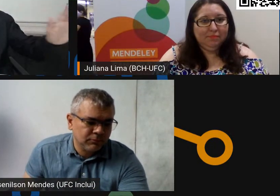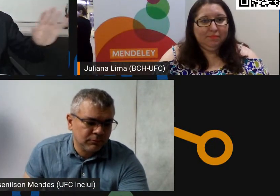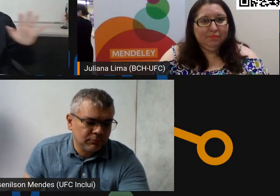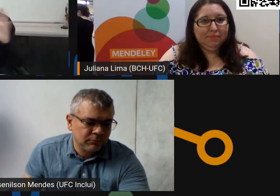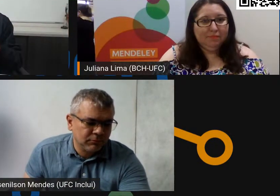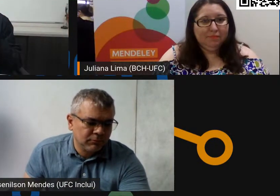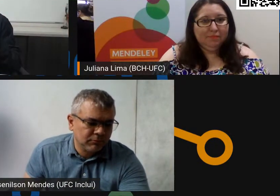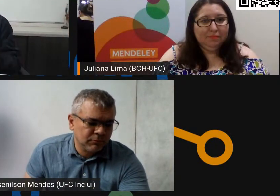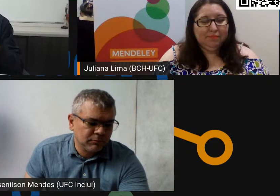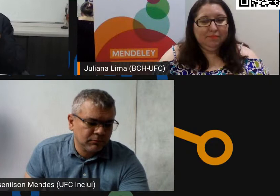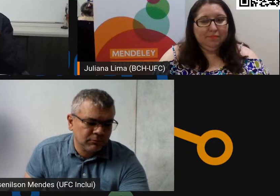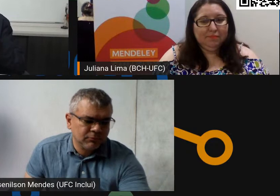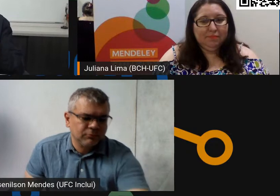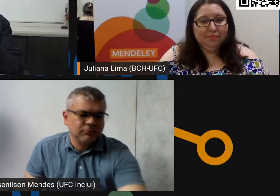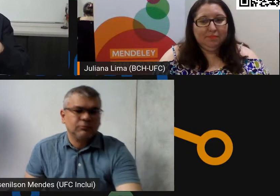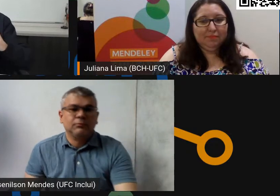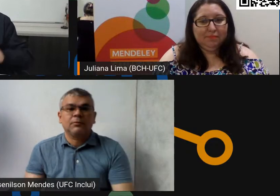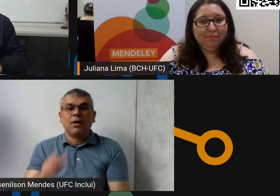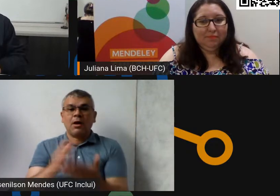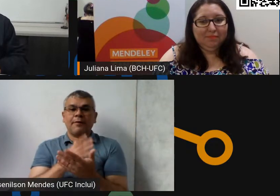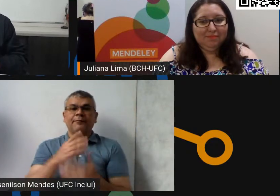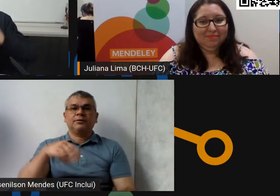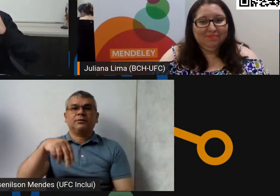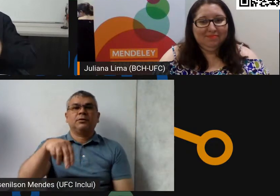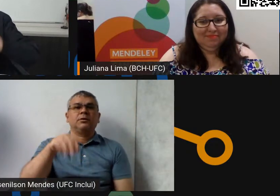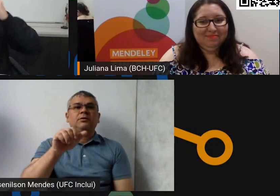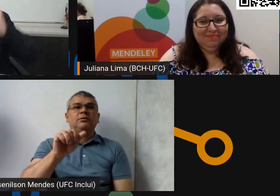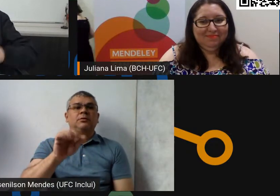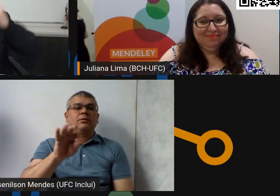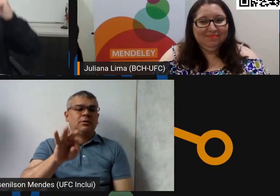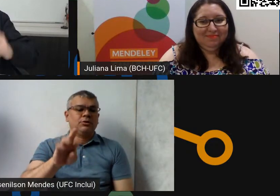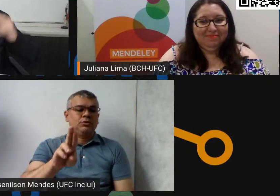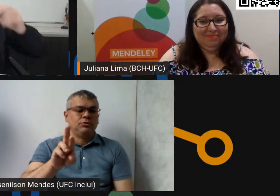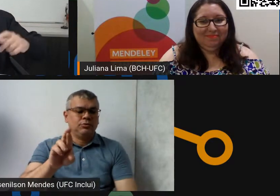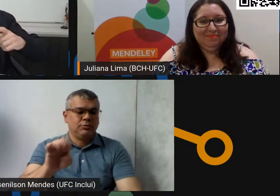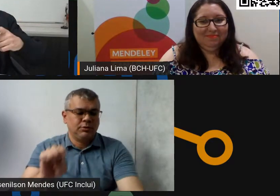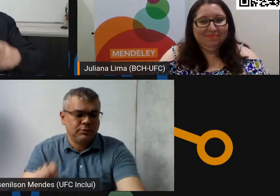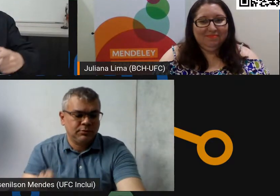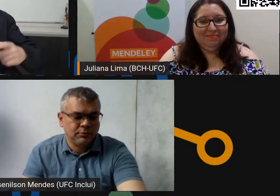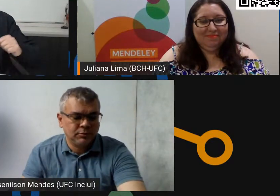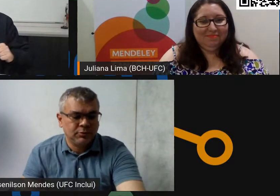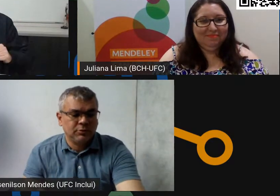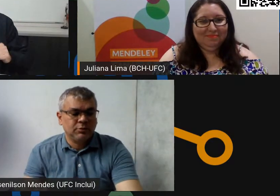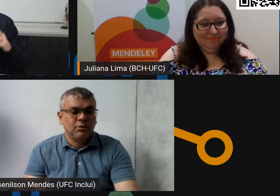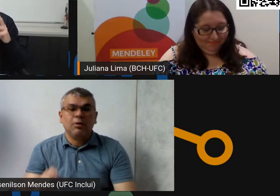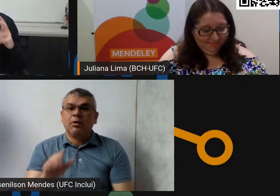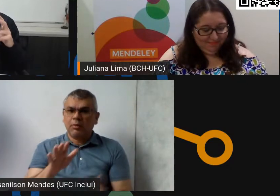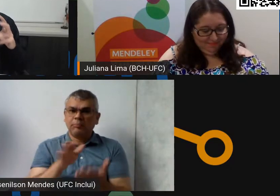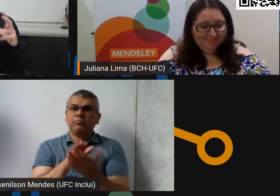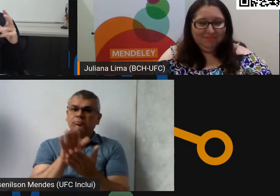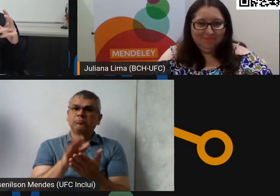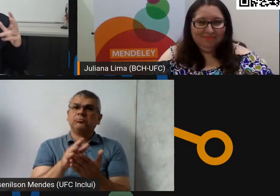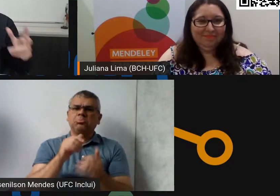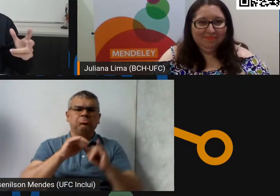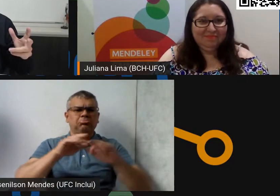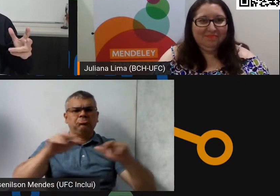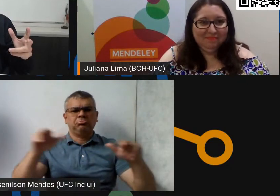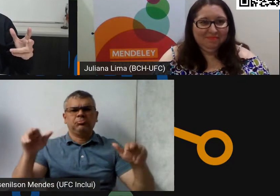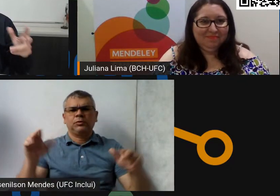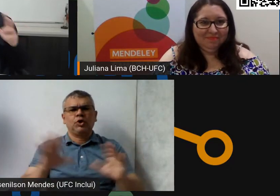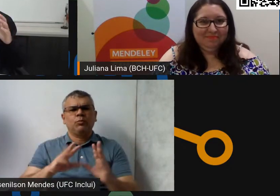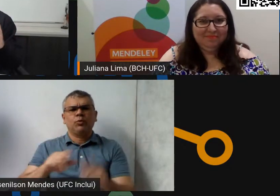série de coisas. Leia fora da sua casinha. Leia artigos fora do seu bequinho. Senão nunca dá para